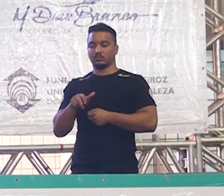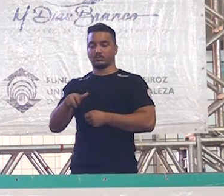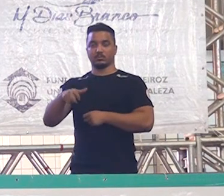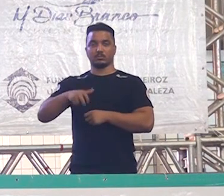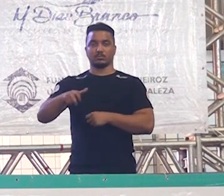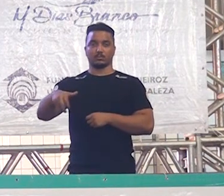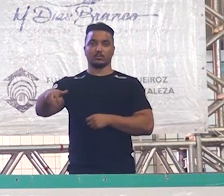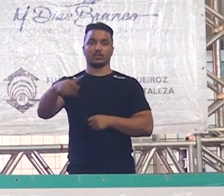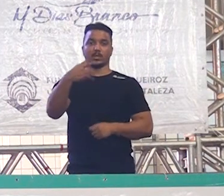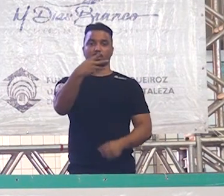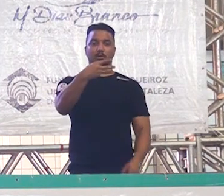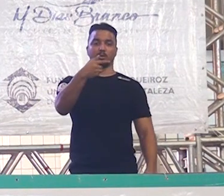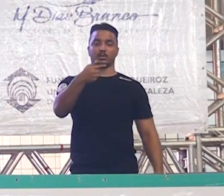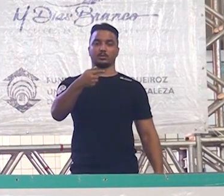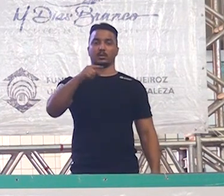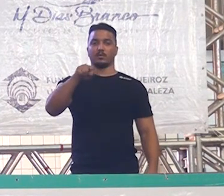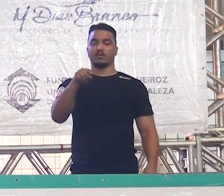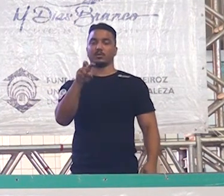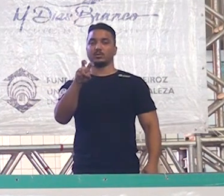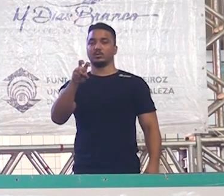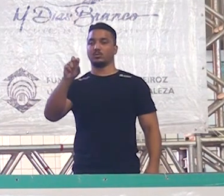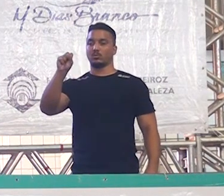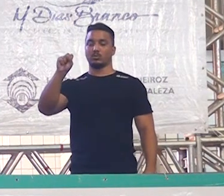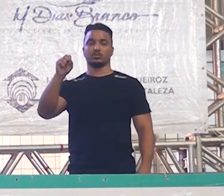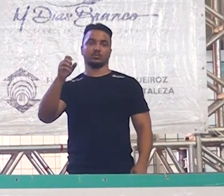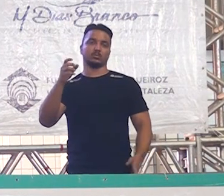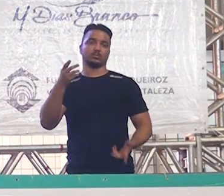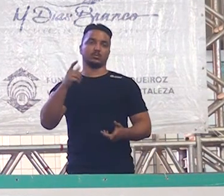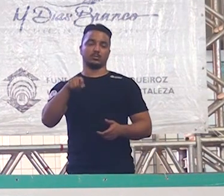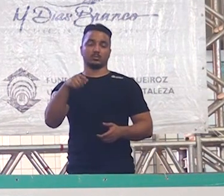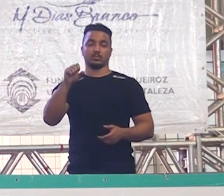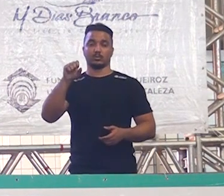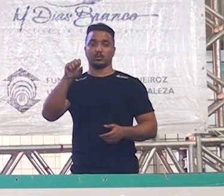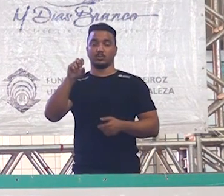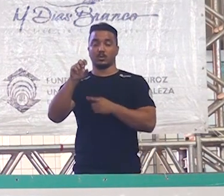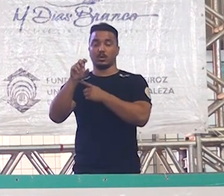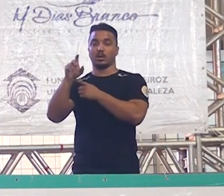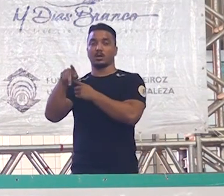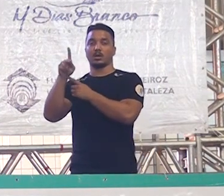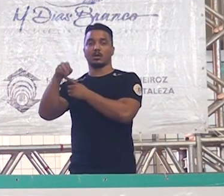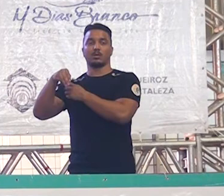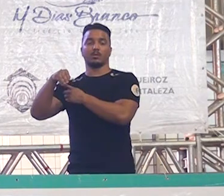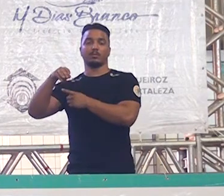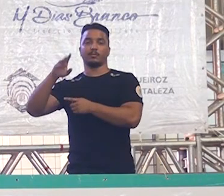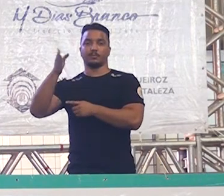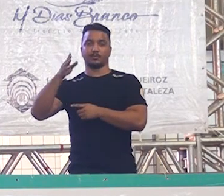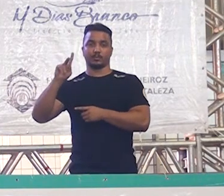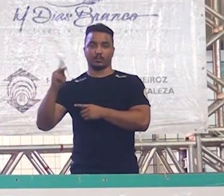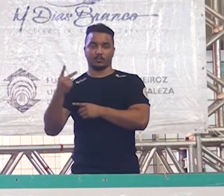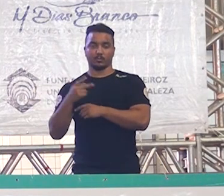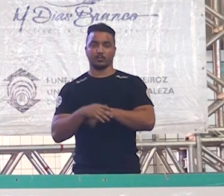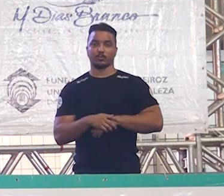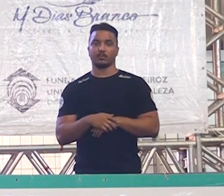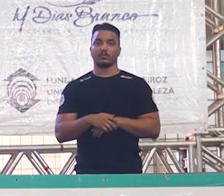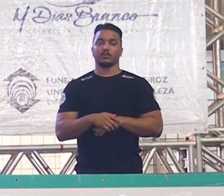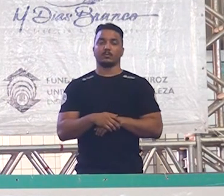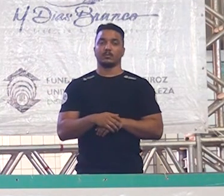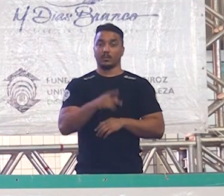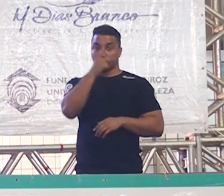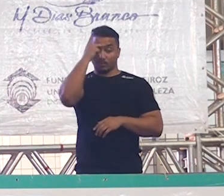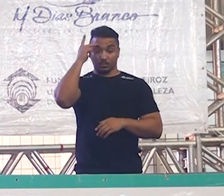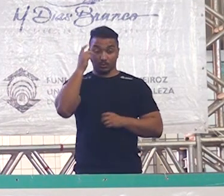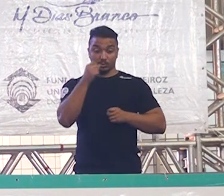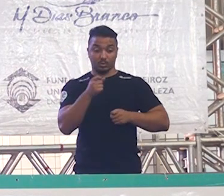de 37,58 km por hora, a velocidade média. A velocidade mais rápida do atleta chegou a 40 por hora. E uma